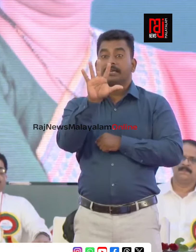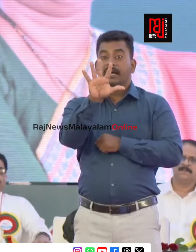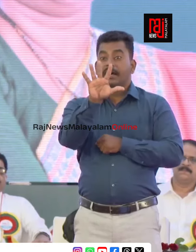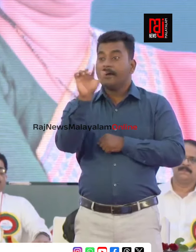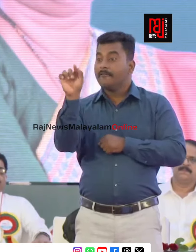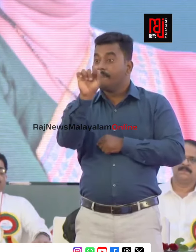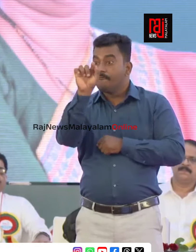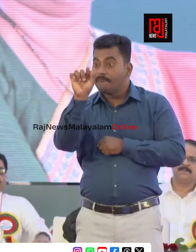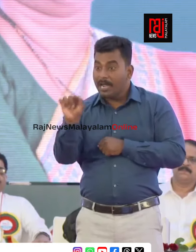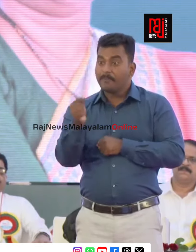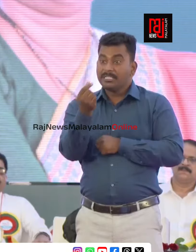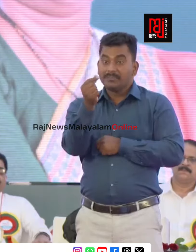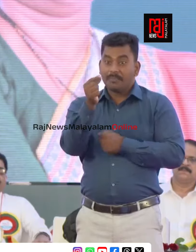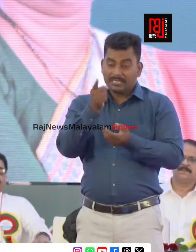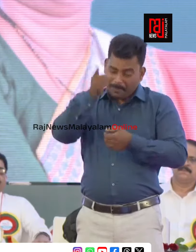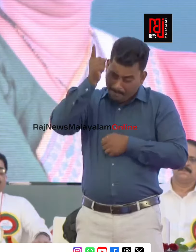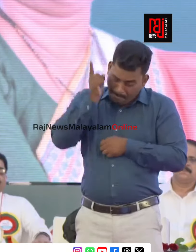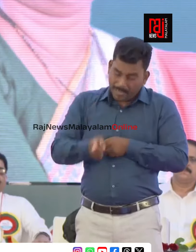ഭിന്നശേഷിക്കാർക്ക്,